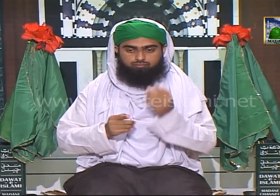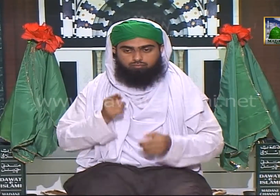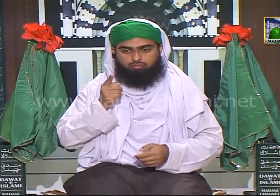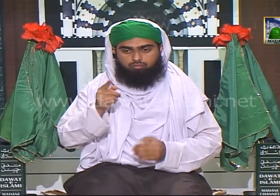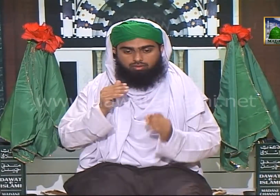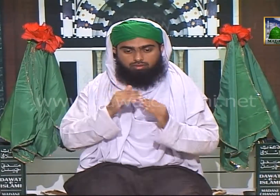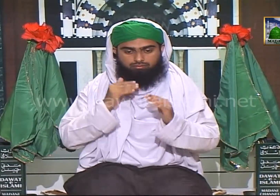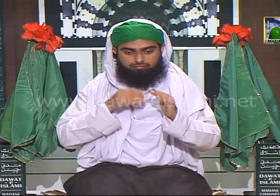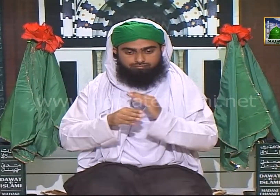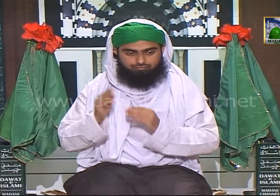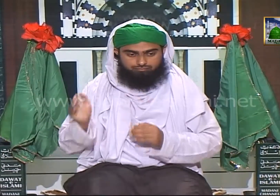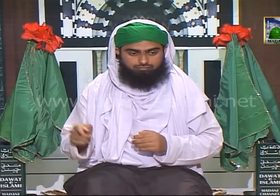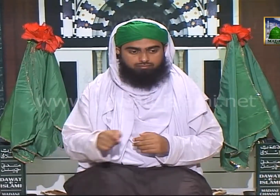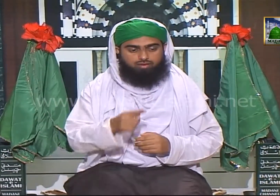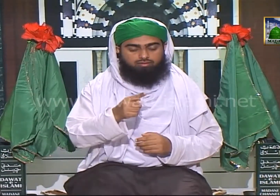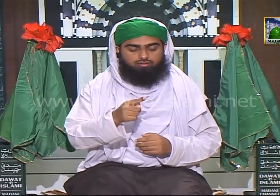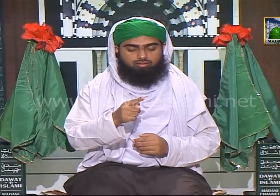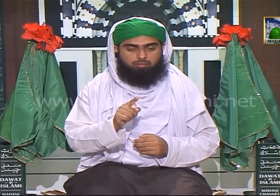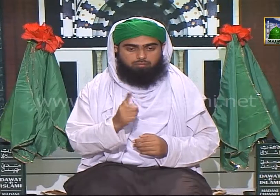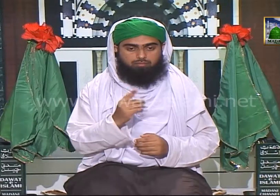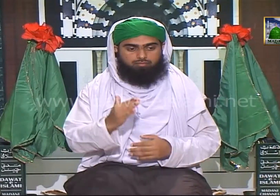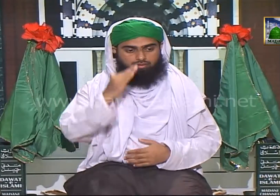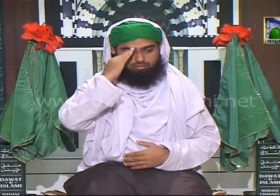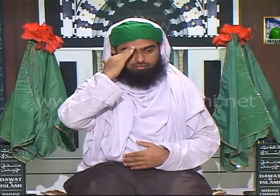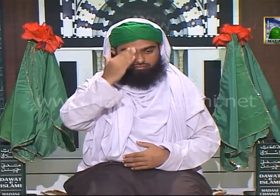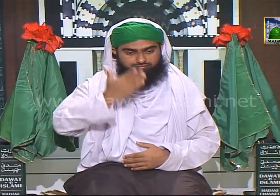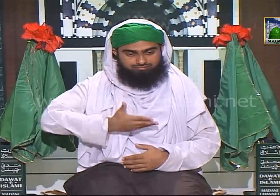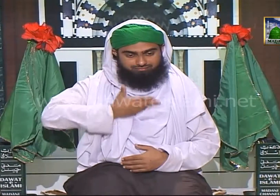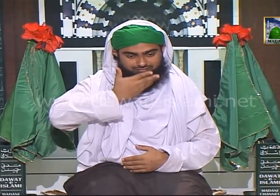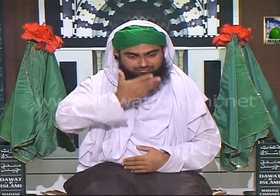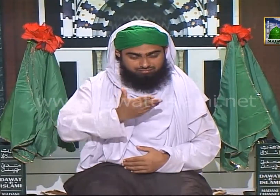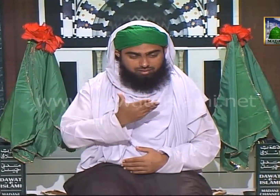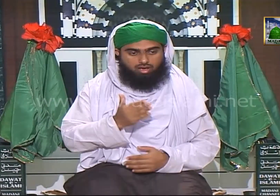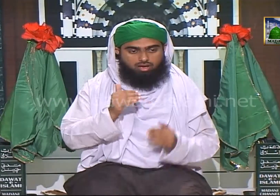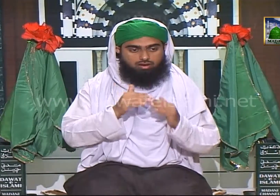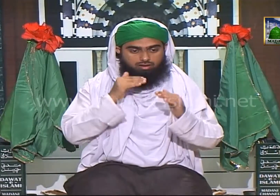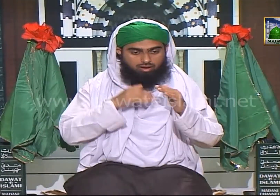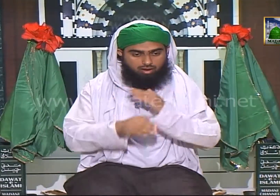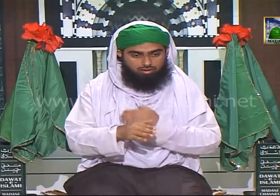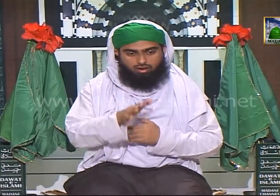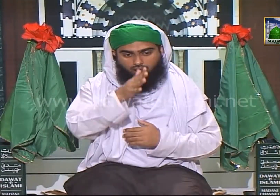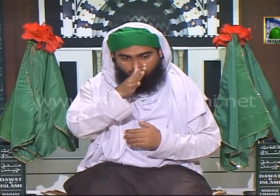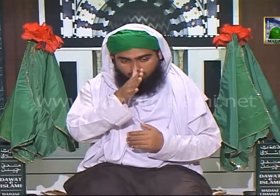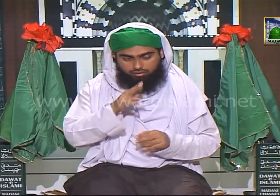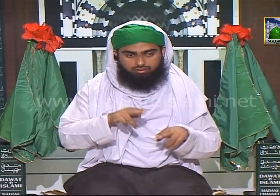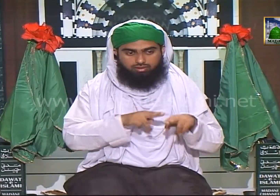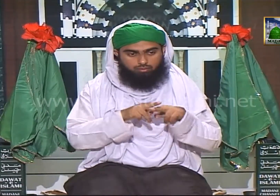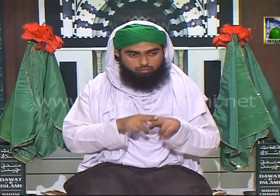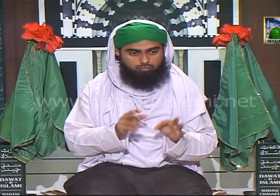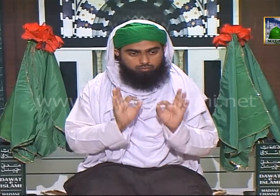اندر داخل ہوا کرو تو سلام کر لیا کرو۔ اب یہ کہ گھر میں کوئی ہو یا نہ ہو سلام کرنا ہے۔ گھر میں جب داخل